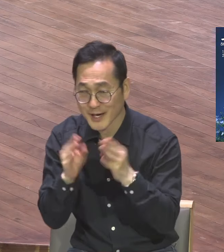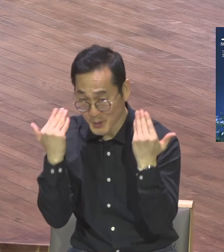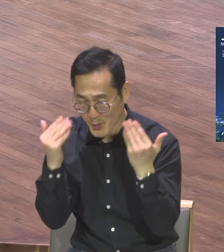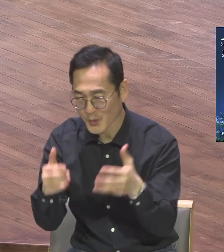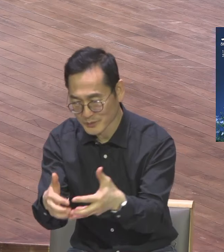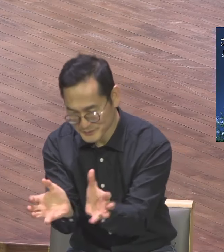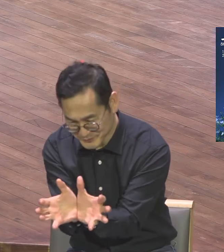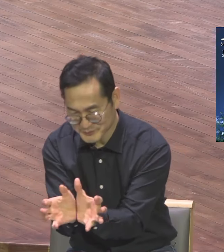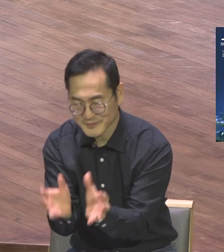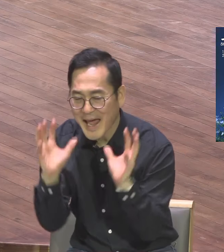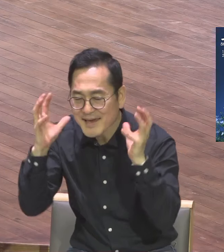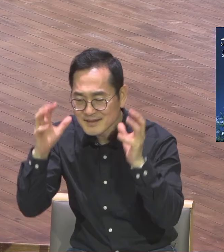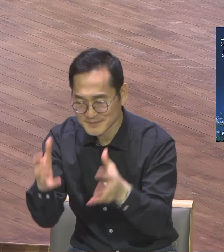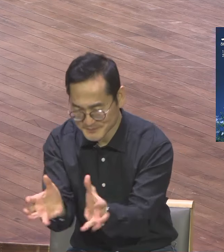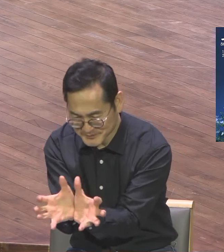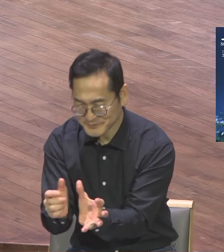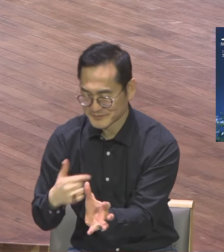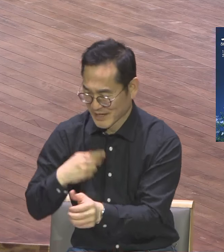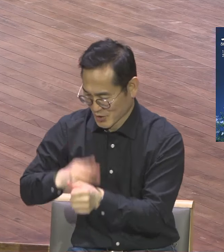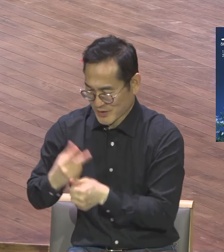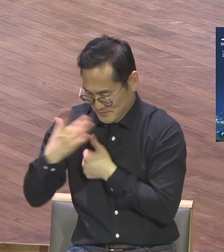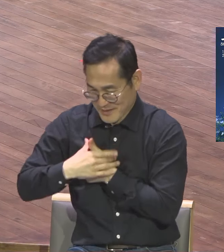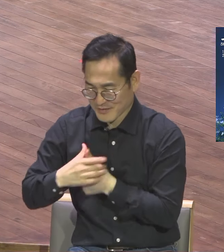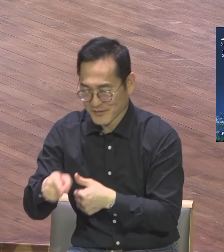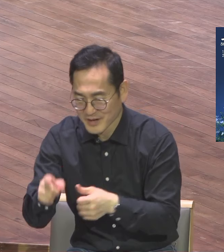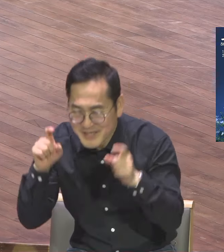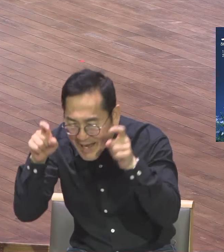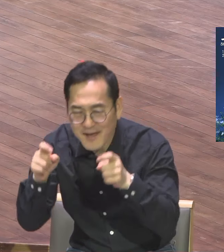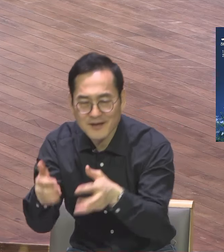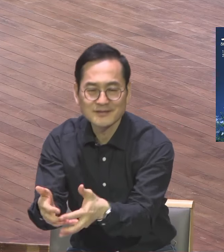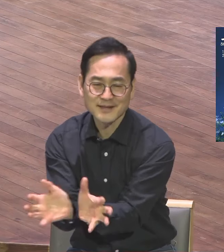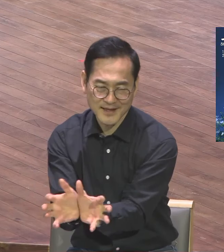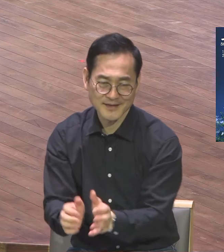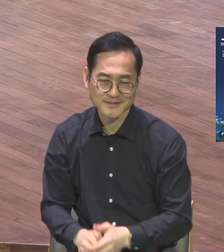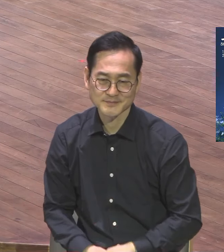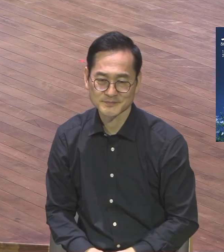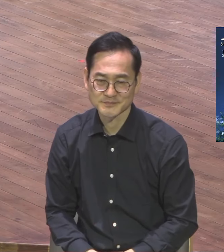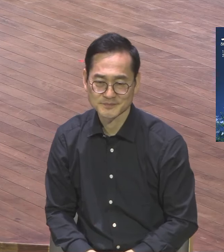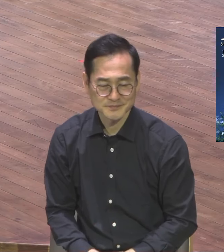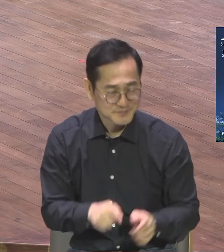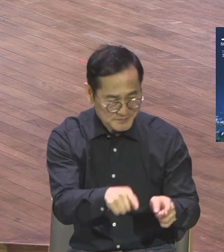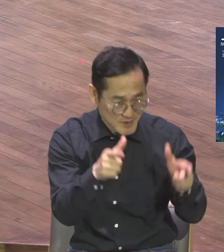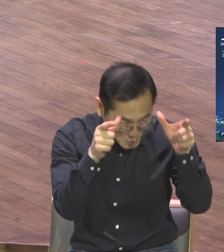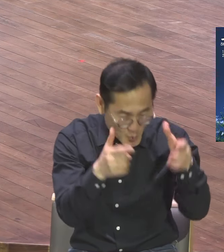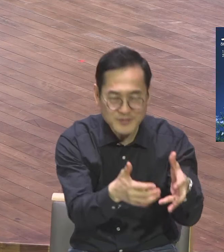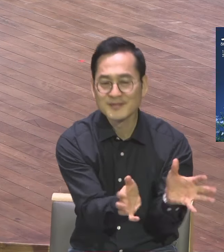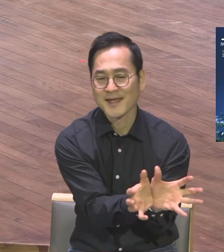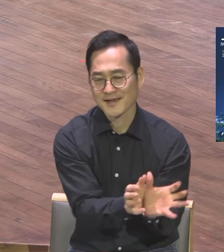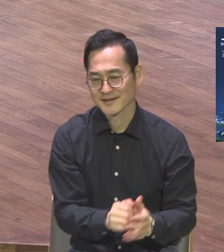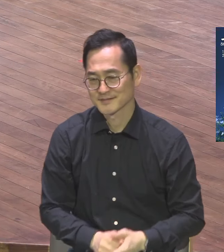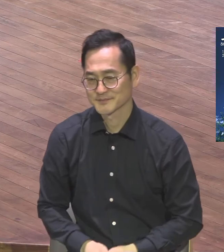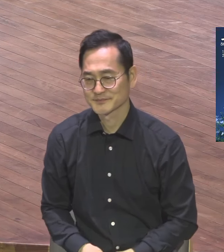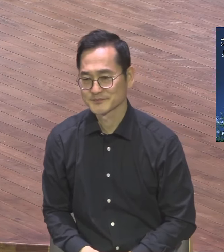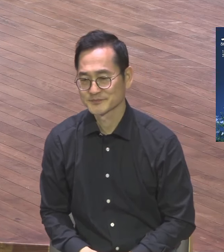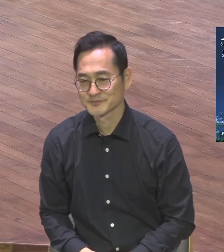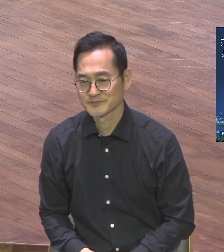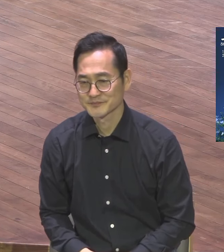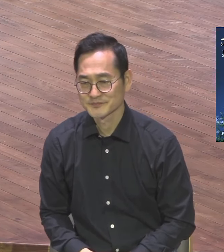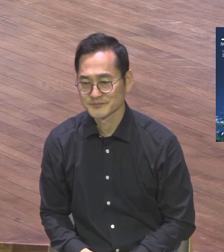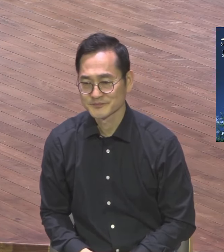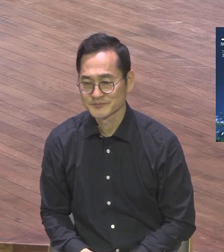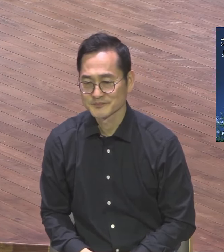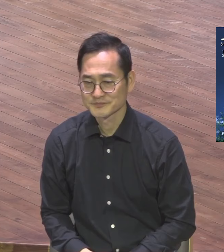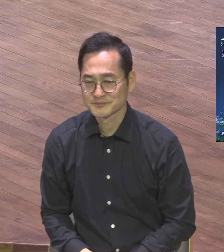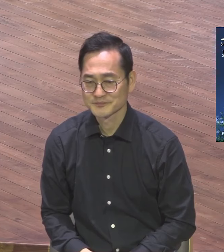양이에요. 그래서 지역장, 사역장, 조장, 그들이 볼 때 성도들은 다 양떼예요,